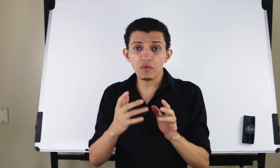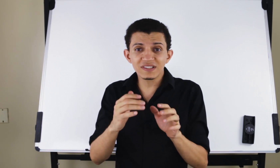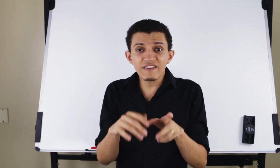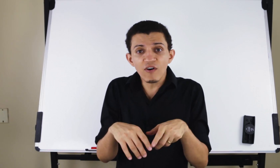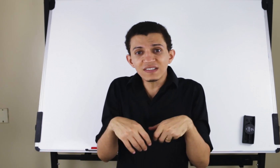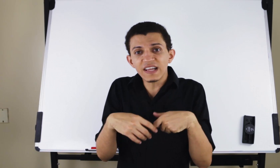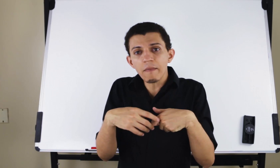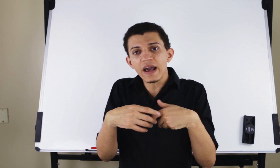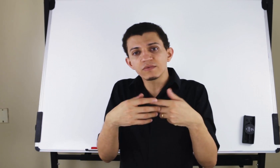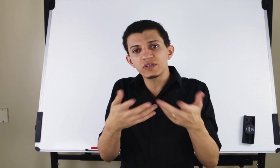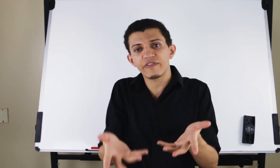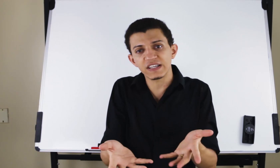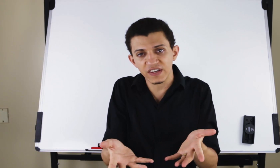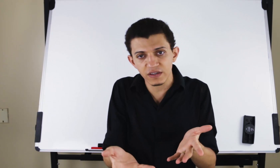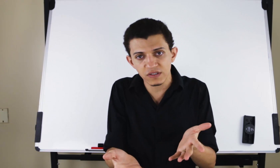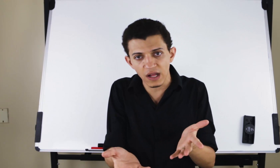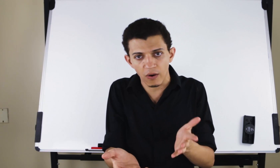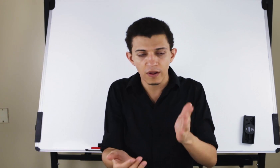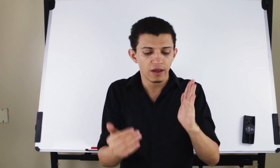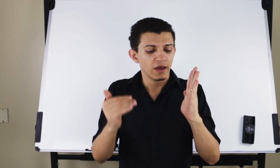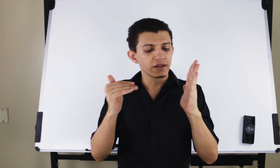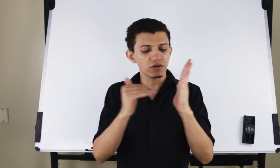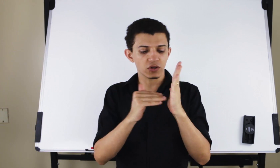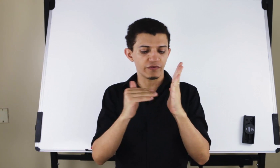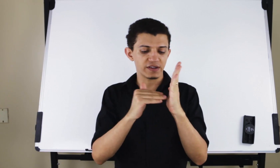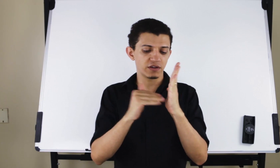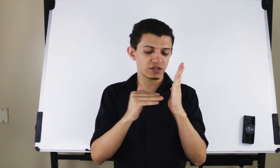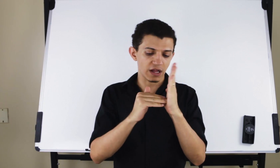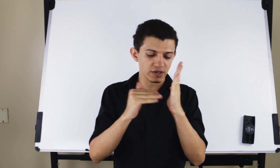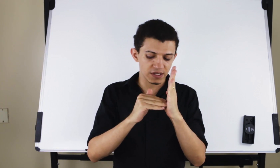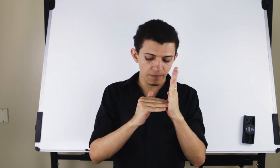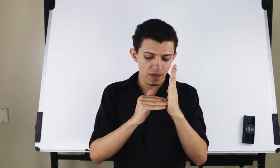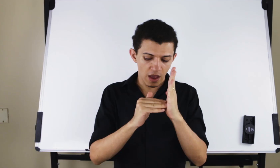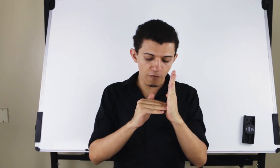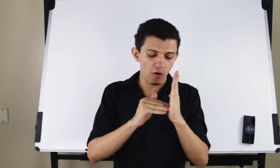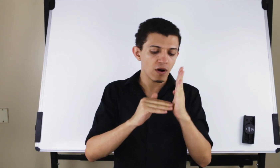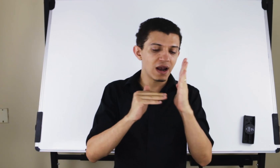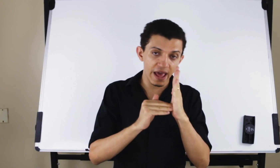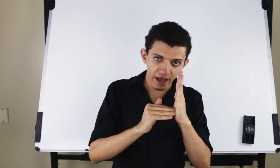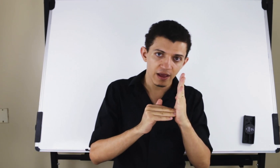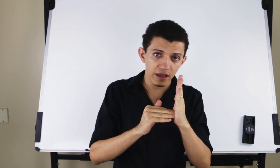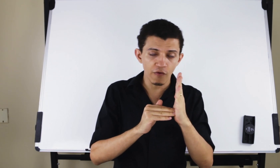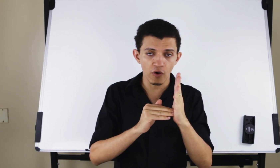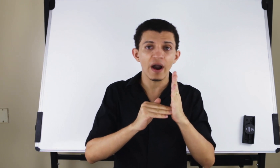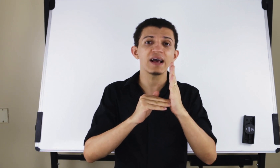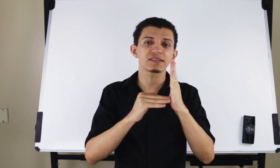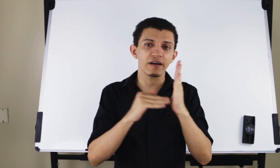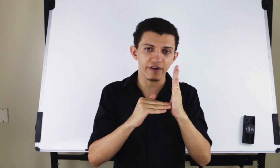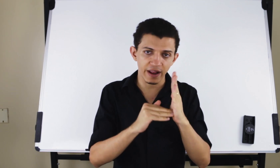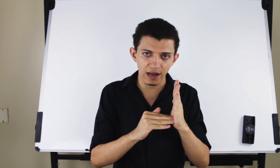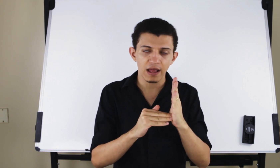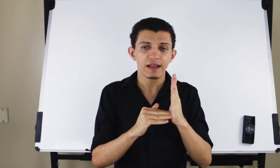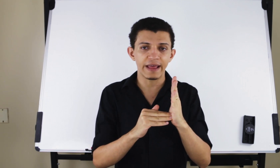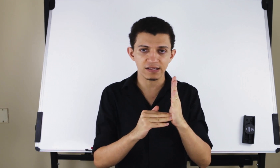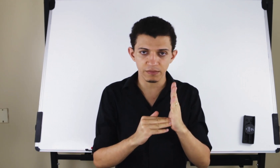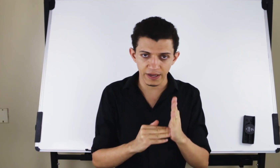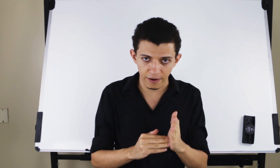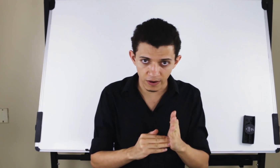se você mesmo estivesse fazendo o sinal. Então, se eu estou fazendo o sinal assim, eu vou ler e eu vou escrever ele dessa maneira,